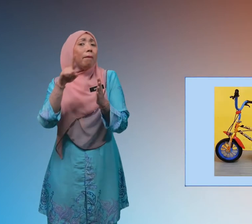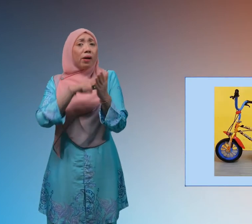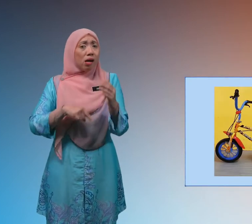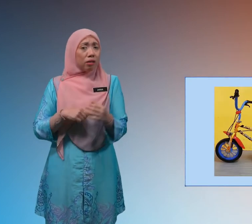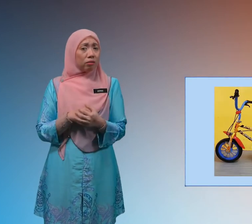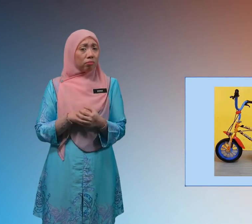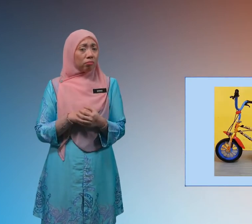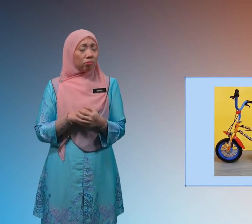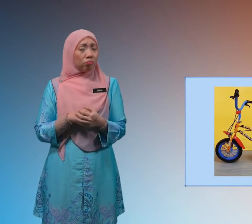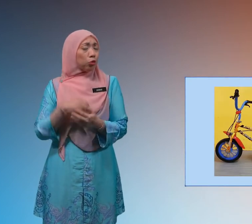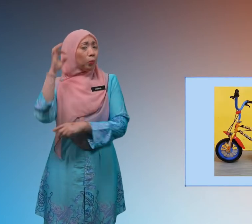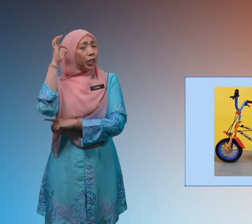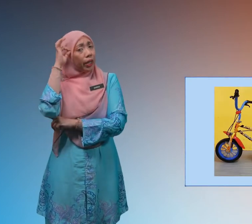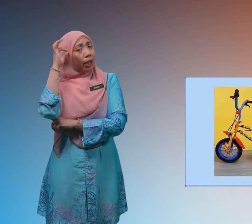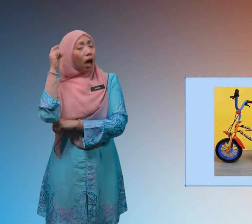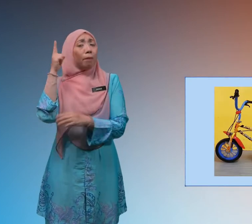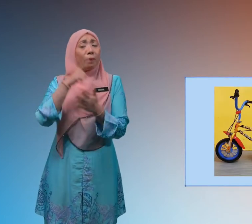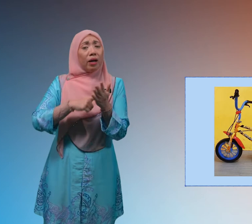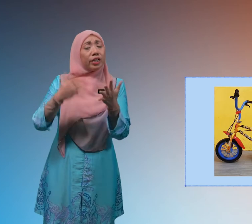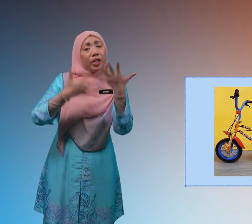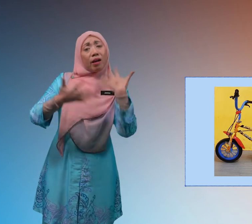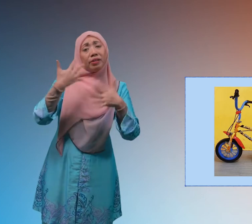apa? Fikir apa isyaratnya?